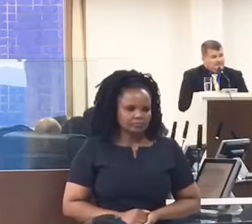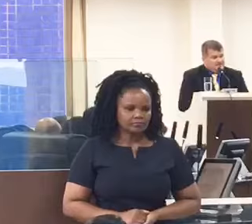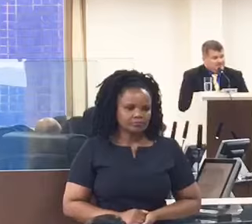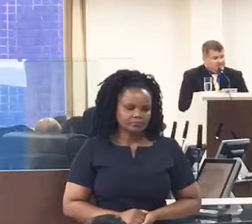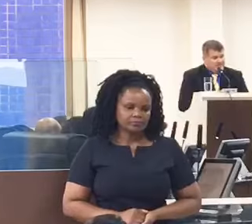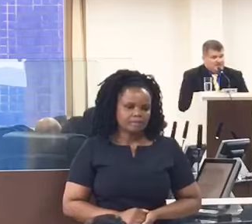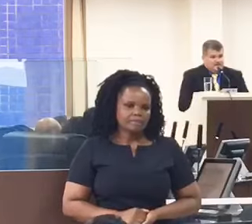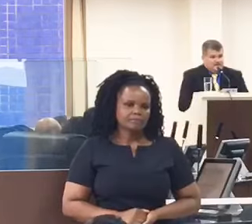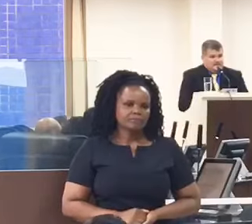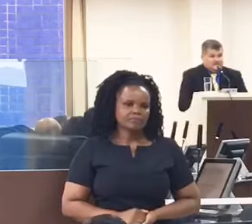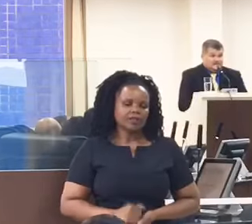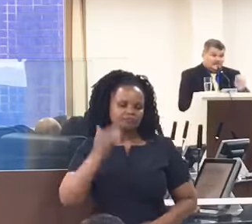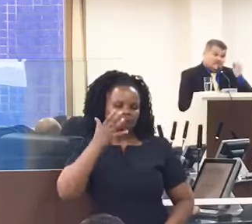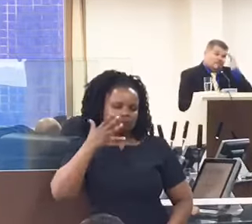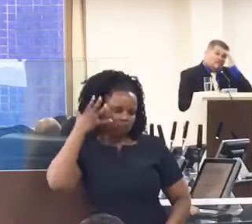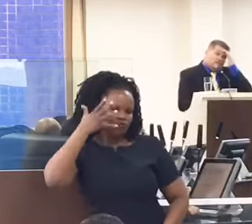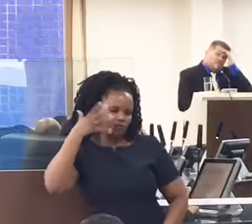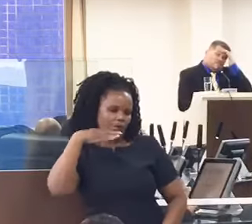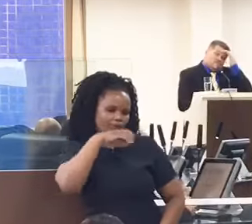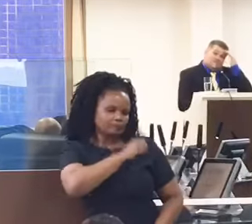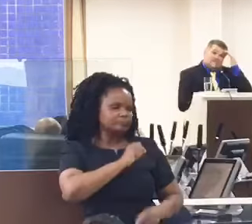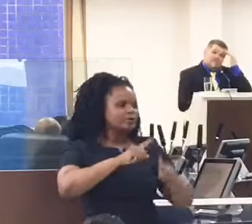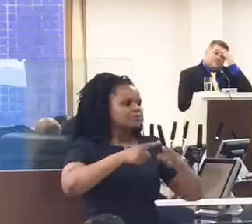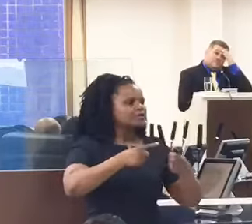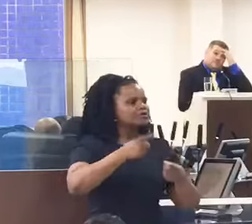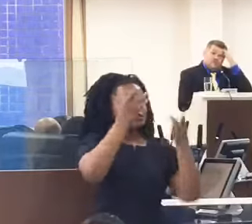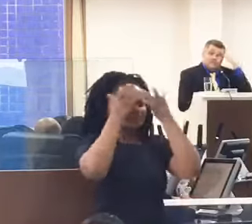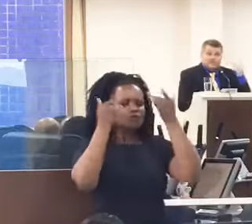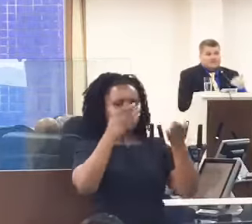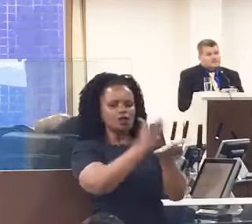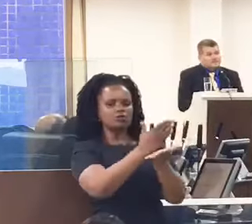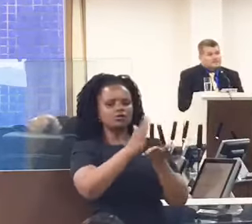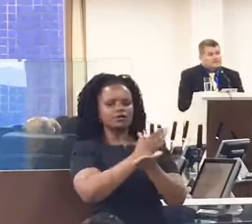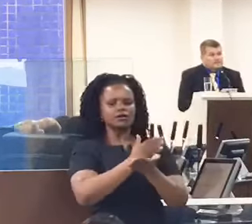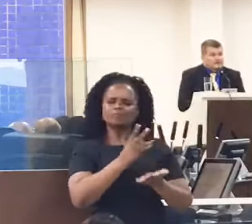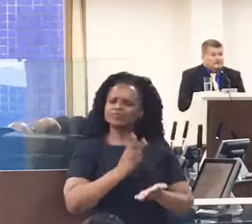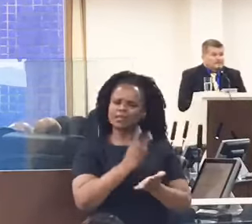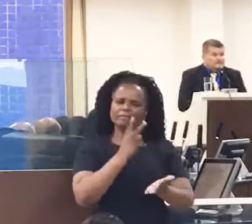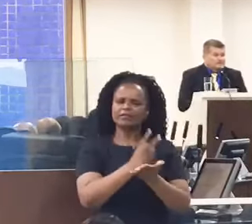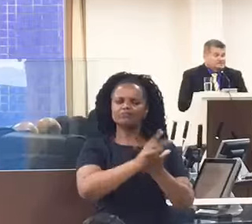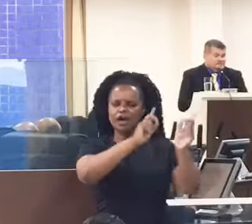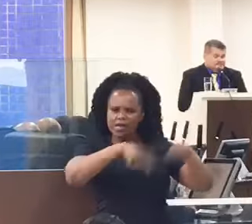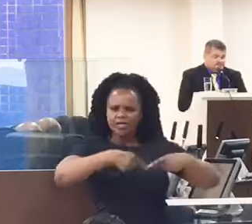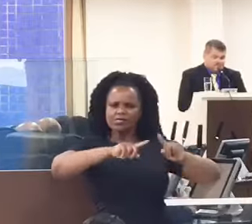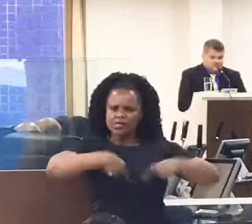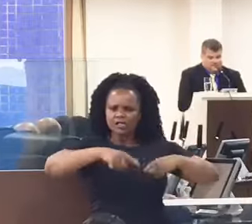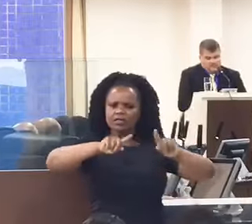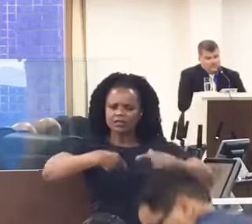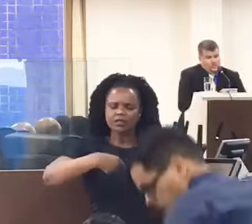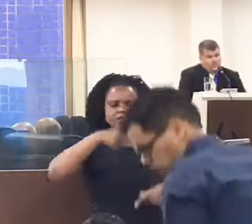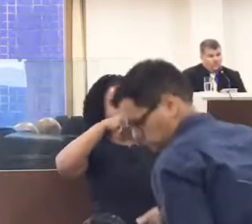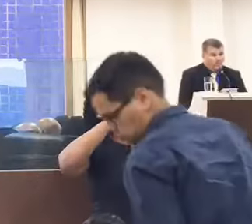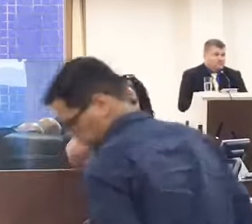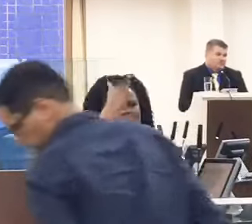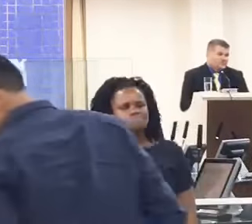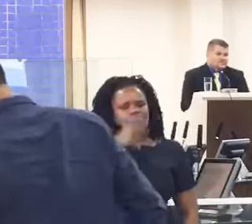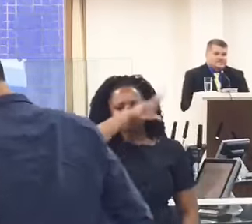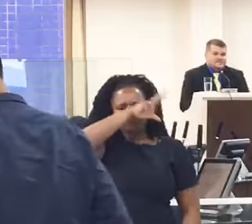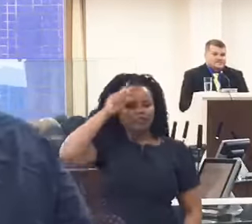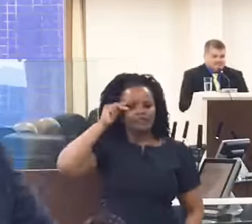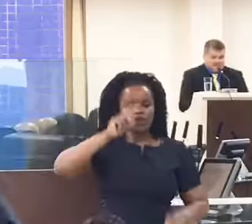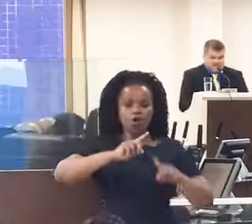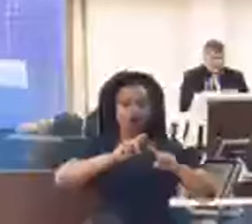a minha fala, dizer que algumas pessoas sempre torceram contra essa administração, ou contra